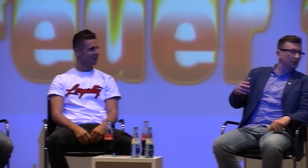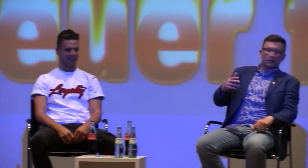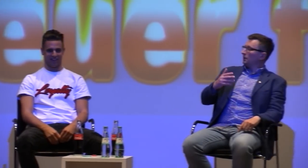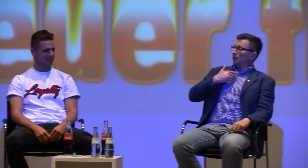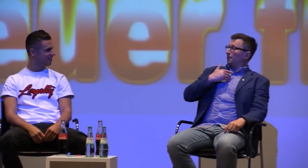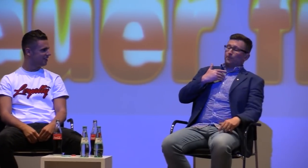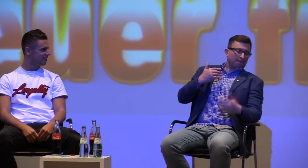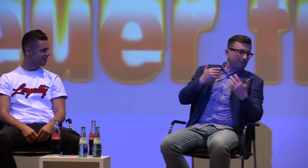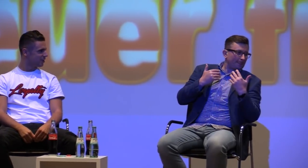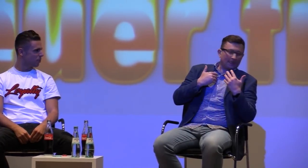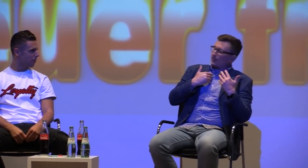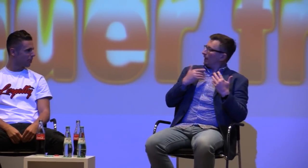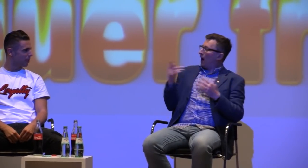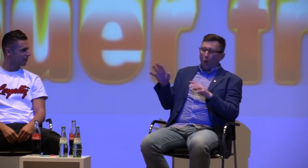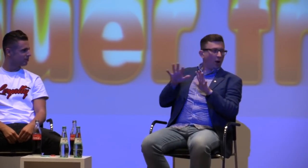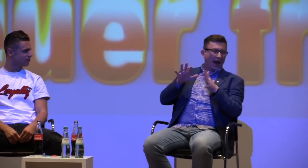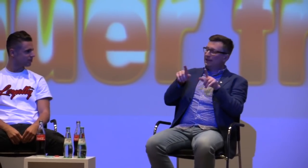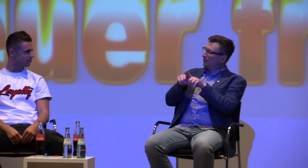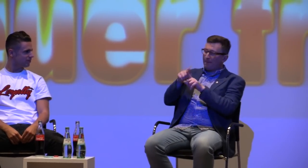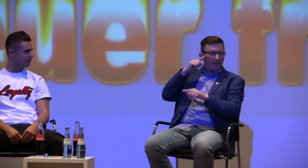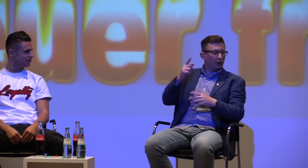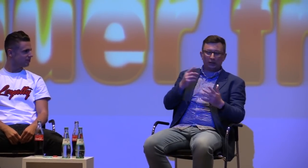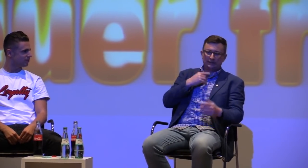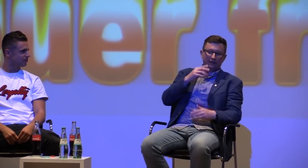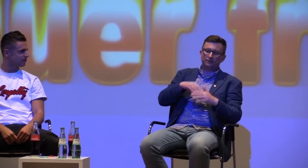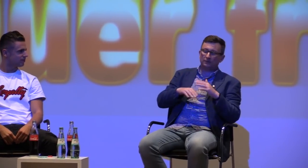die denke ich, ins oder 10 Jahre voraus. Okay.